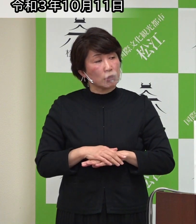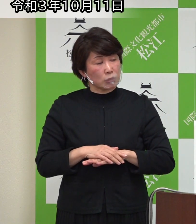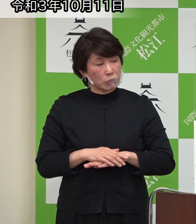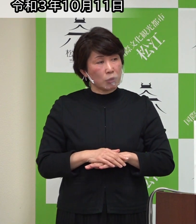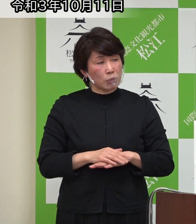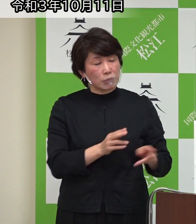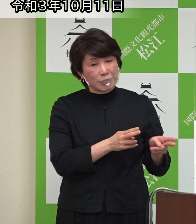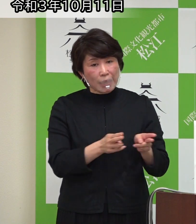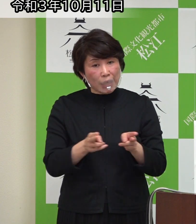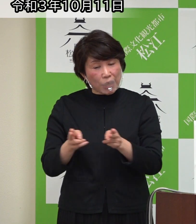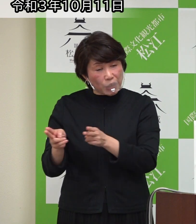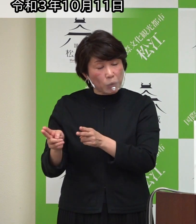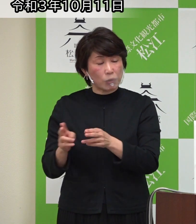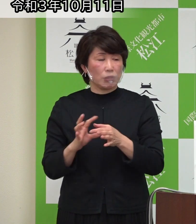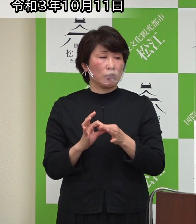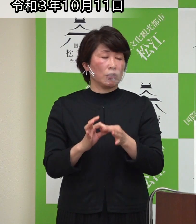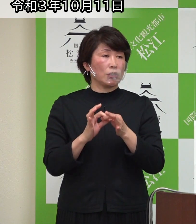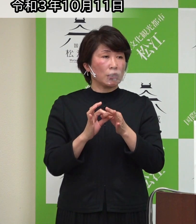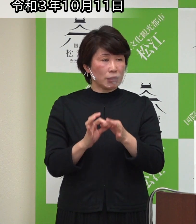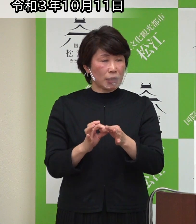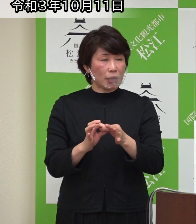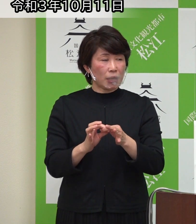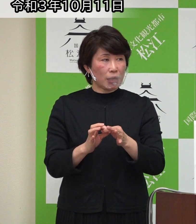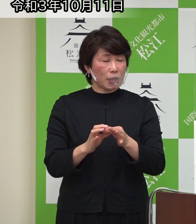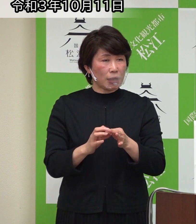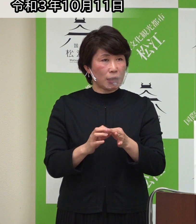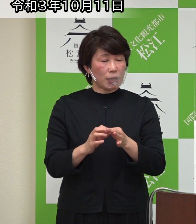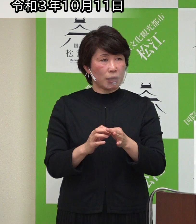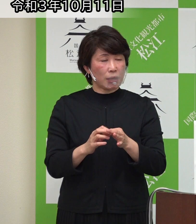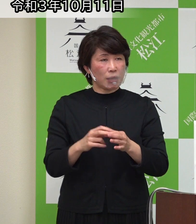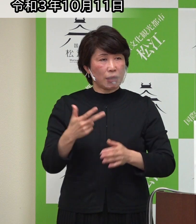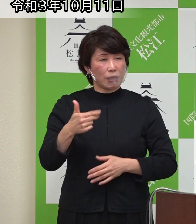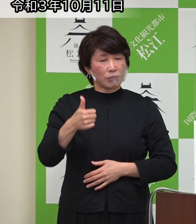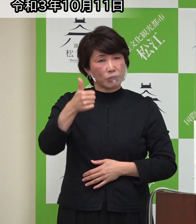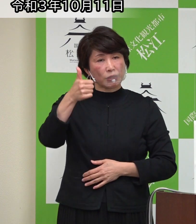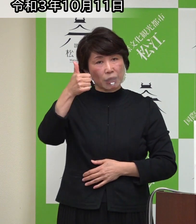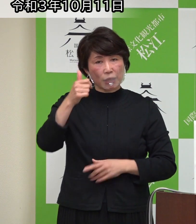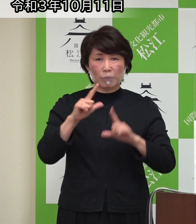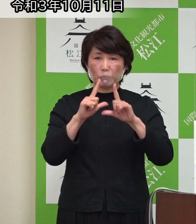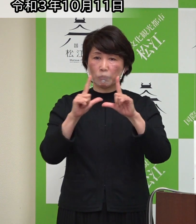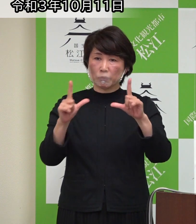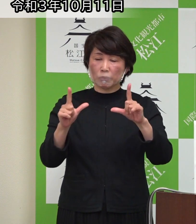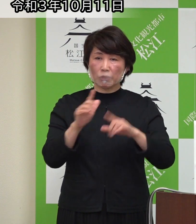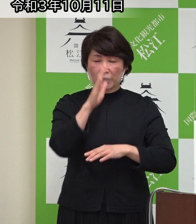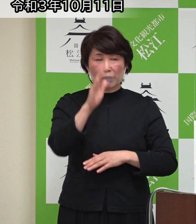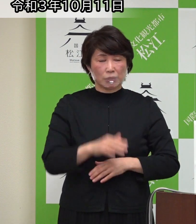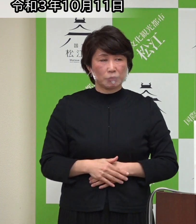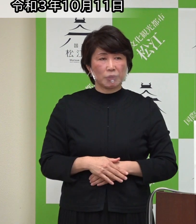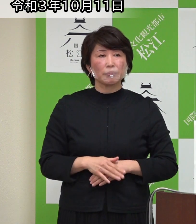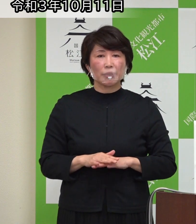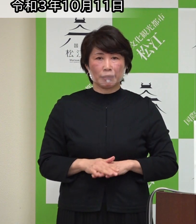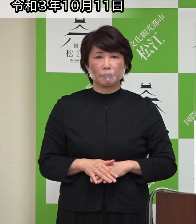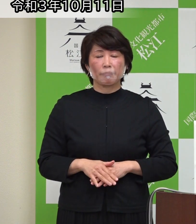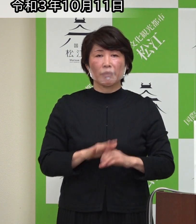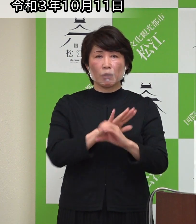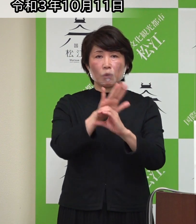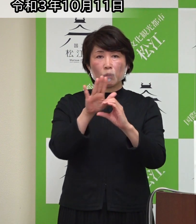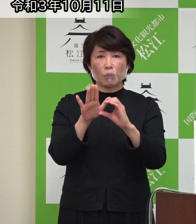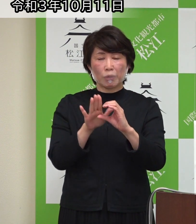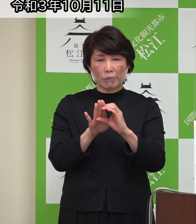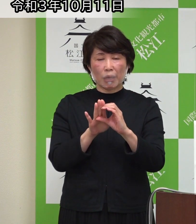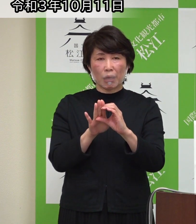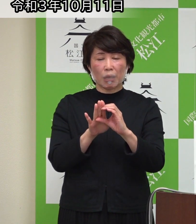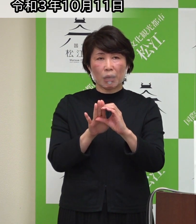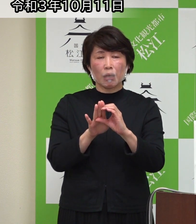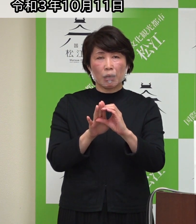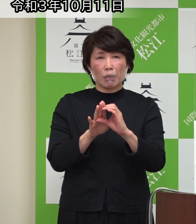に対してそのまあ一言メッセージというか、はい、あの呼びかけを一言お願いできたらと思います。 はい、わかりました。あの、まあ、コロナということも含めてですね、市民の皆さん、子